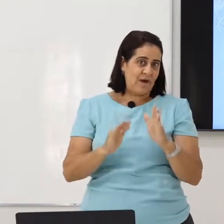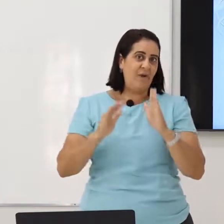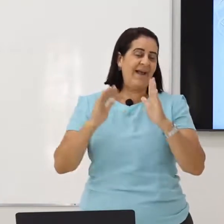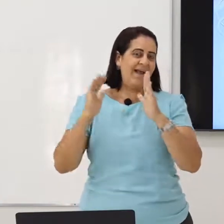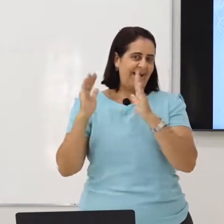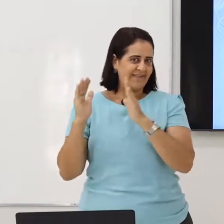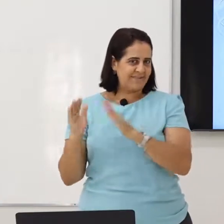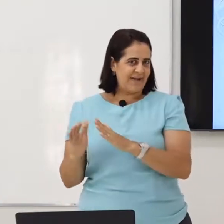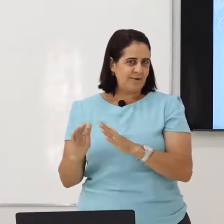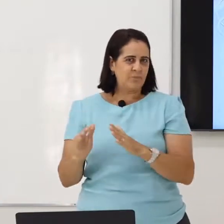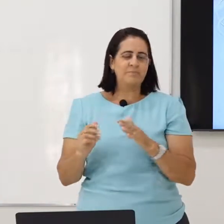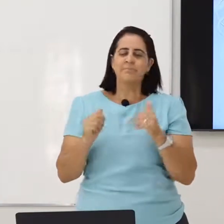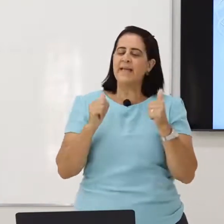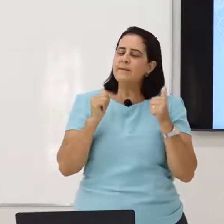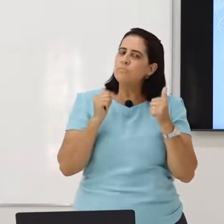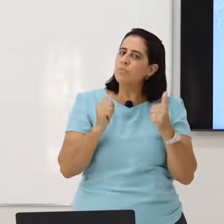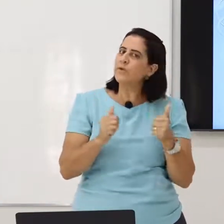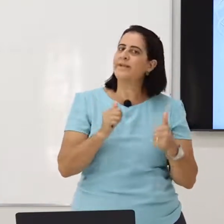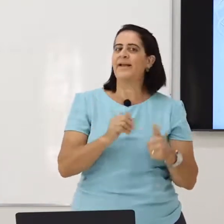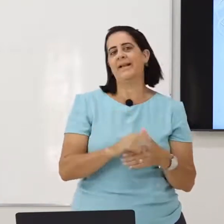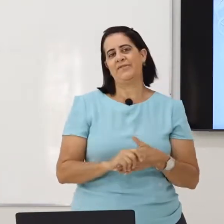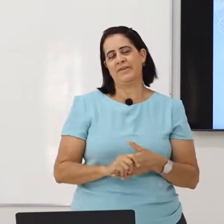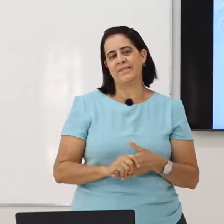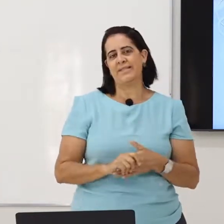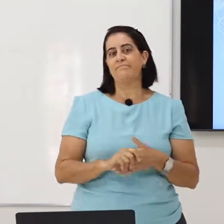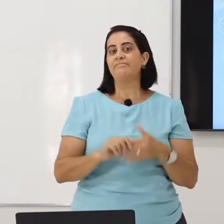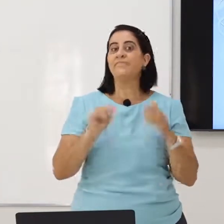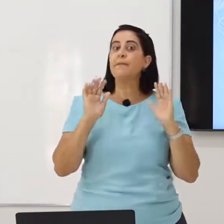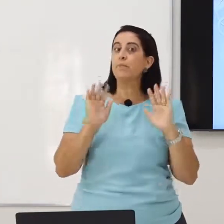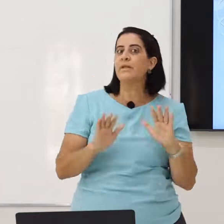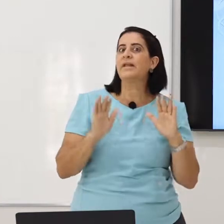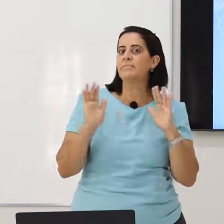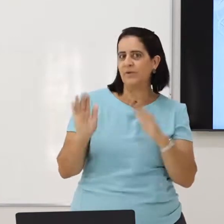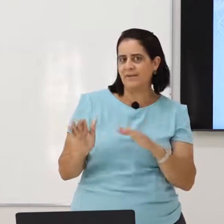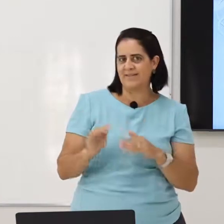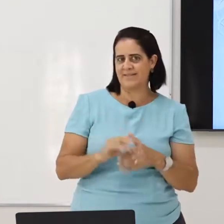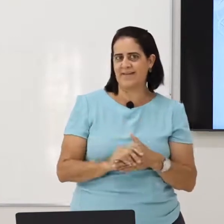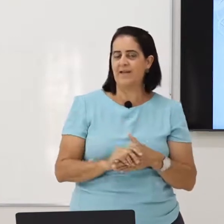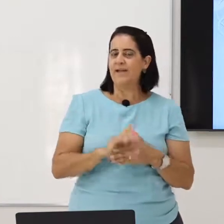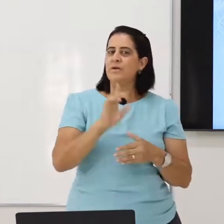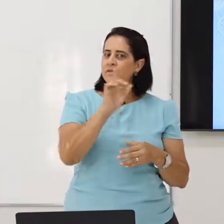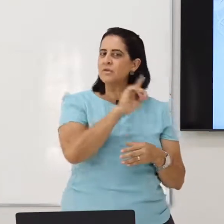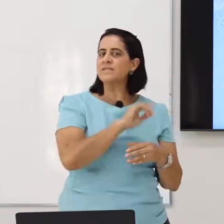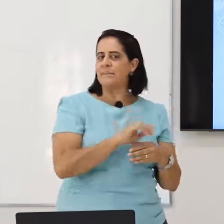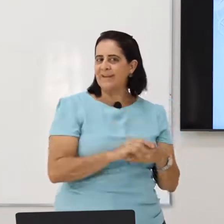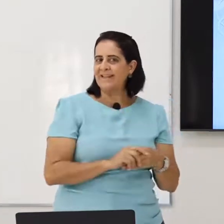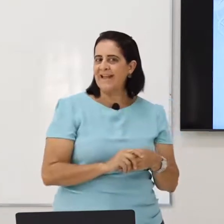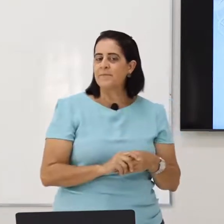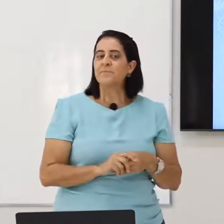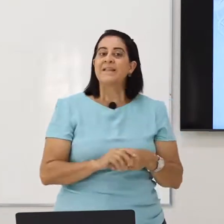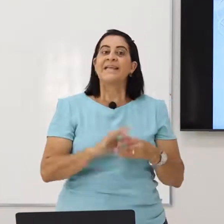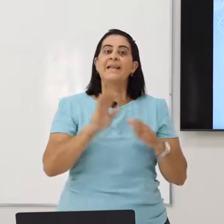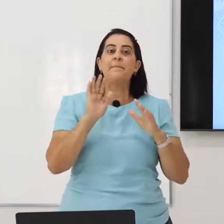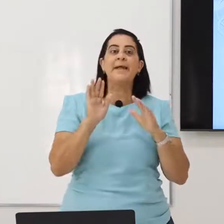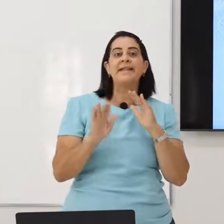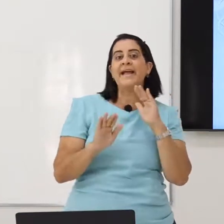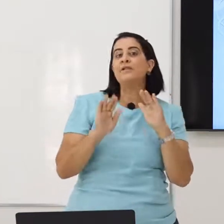é realizado tem muita relevância, tem muita importância. Nós vamos aprender que dependendo